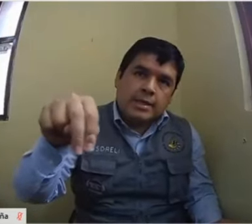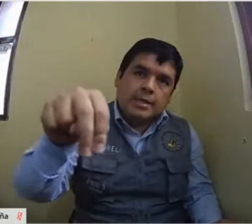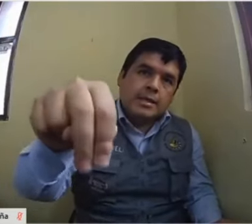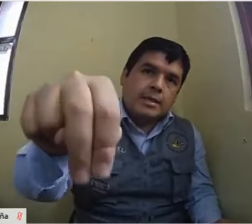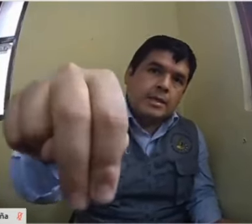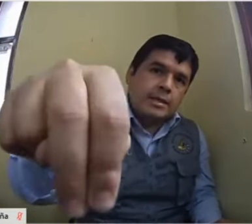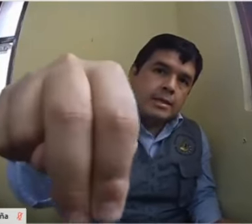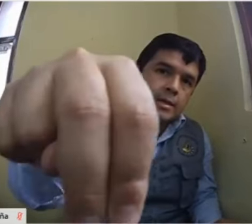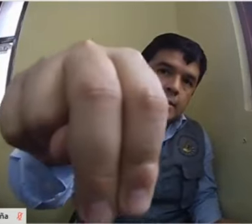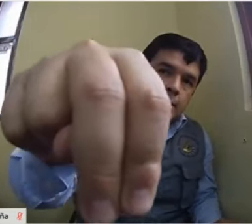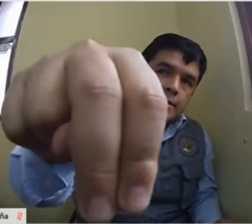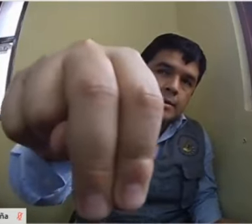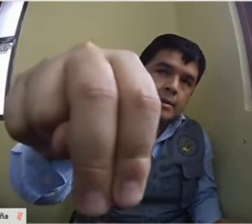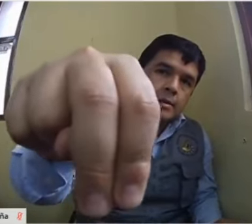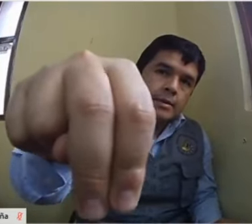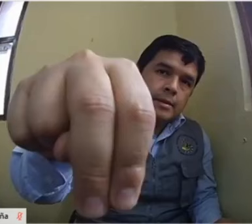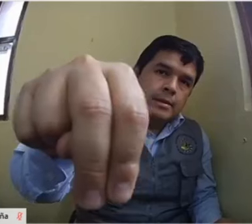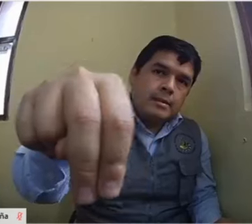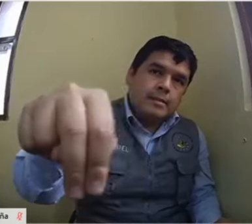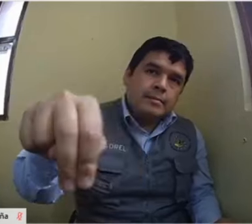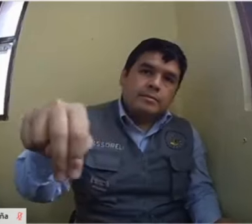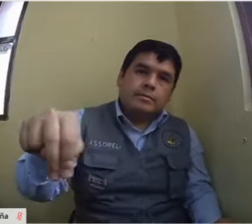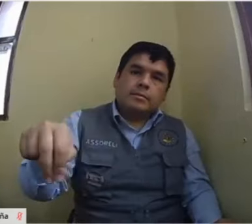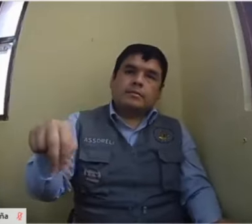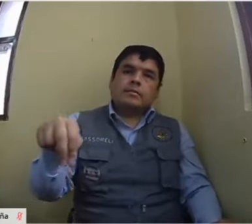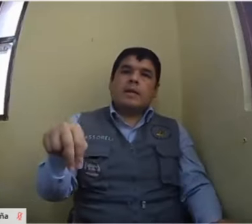MN, precisa Ronald. MN.